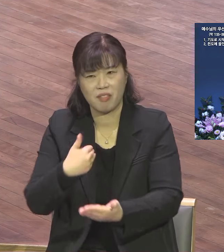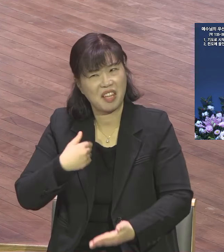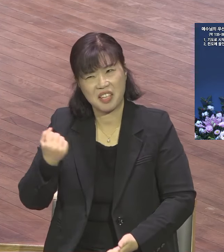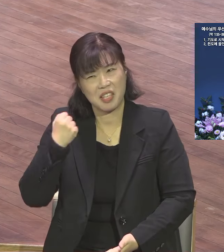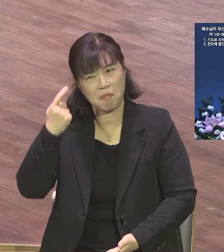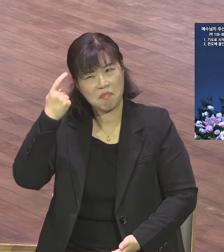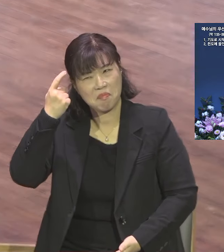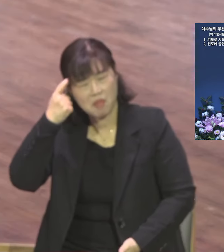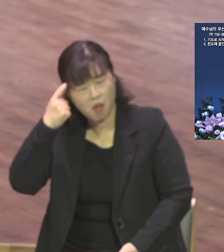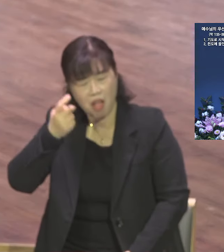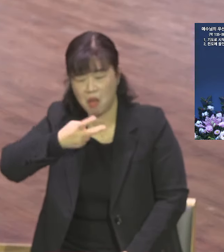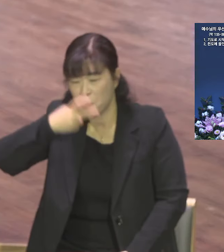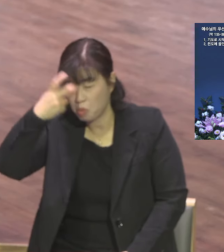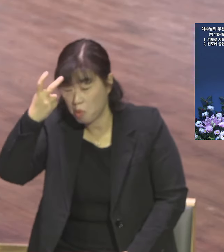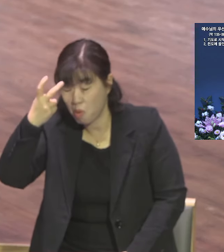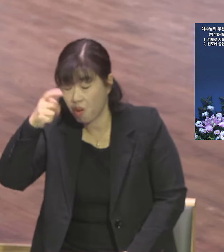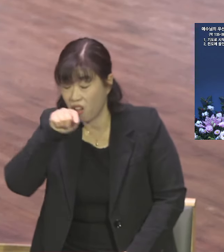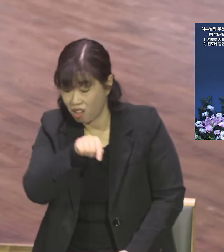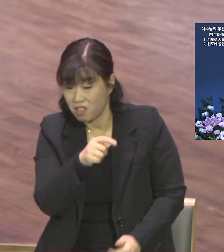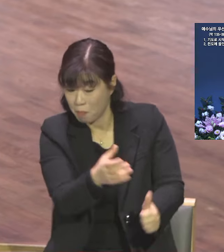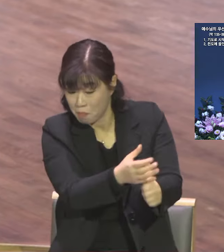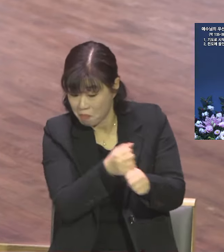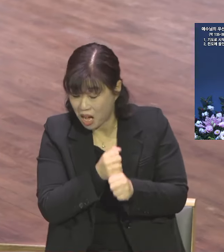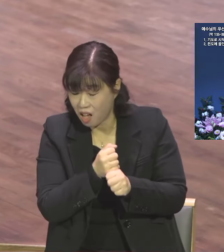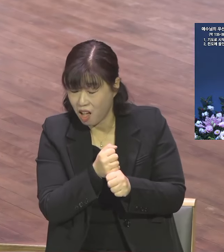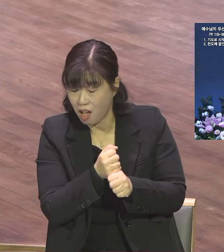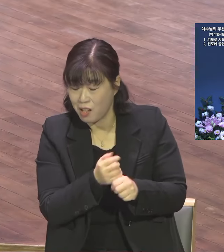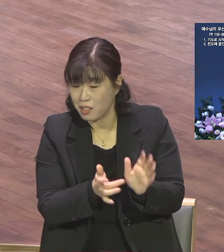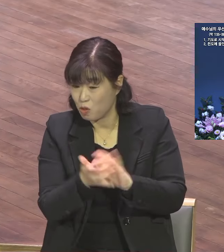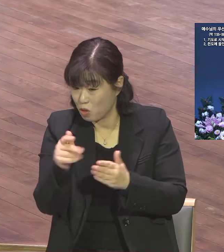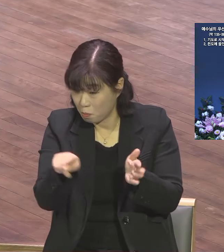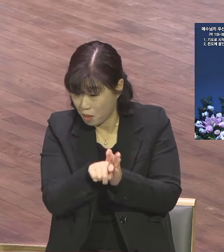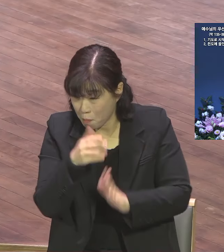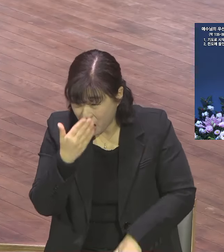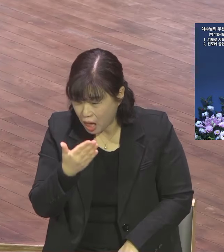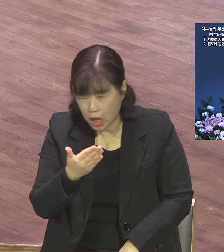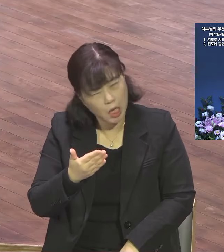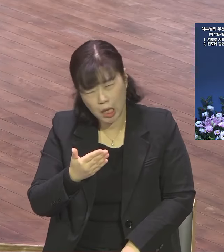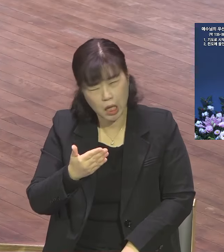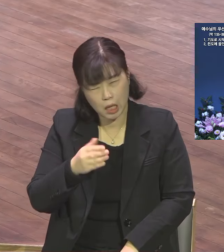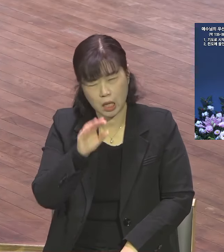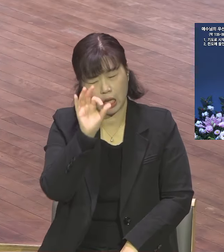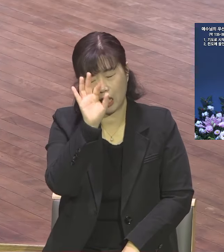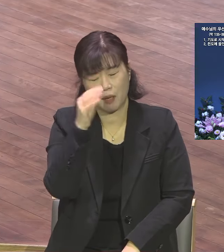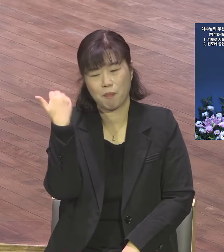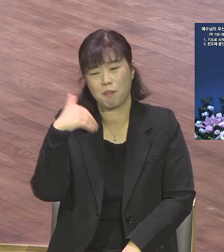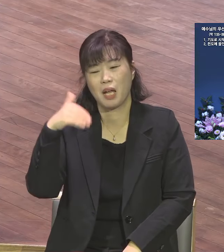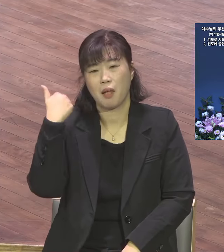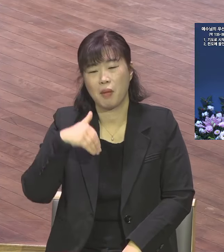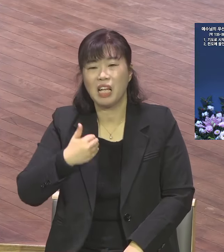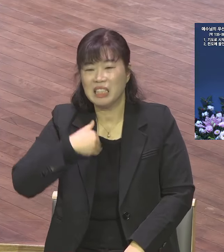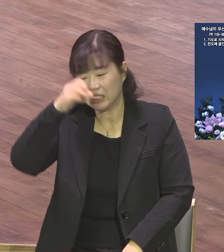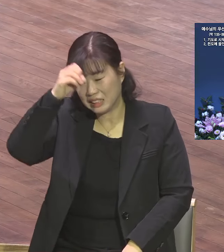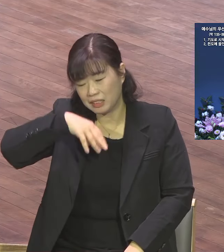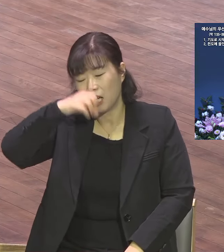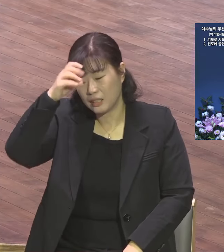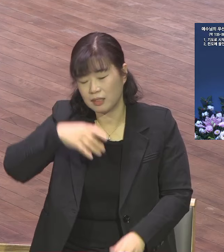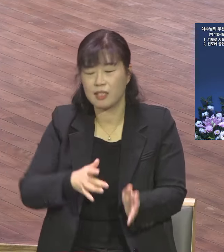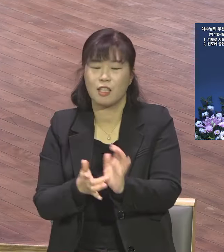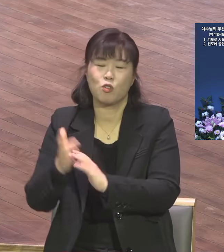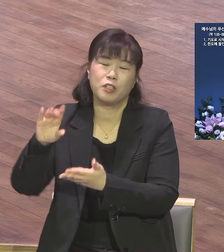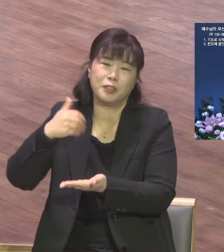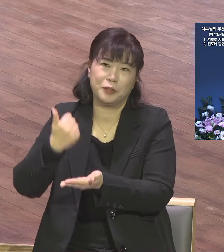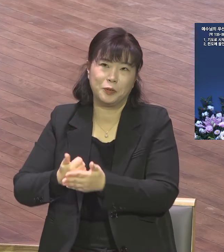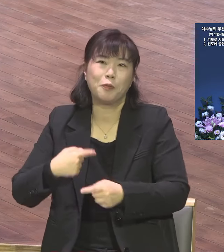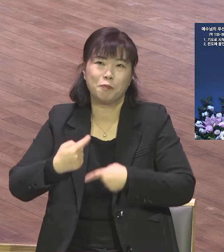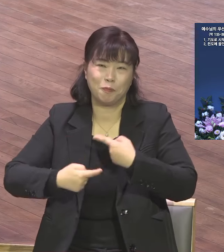능력으로 된 것이 아니에요. 그래서 기도하는 겁니다. 주의 성령 역사가 일어나게 하여 주옵소서. 오늘 저 사람을 만나러 갔는데 저 속에